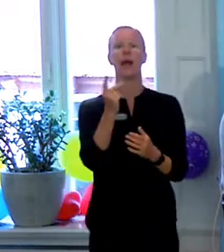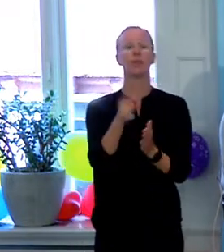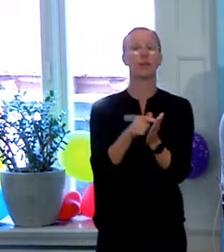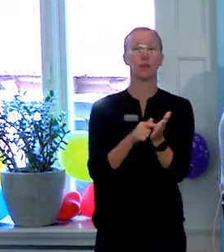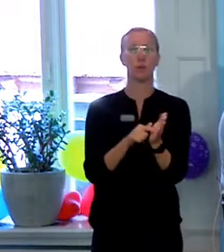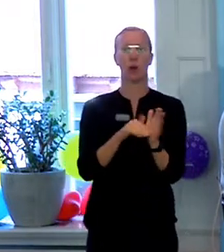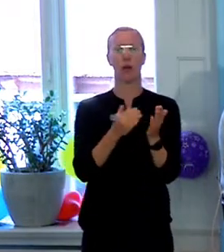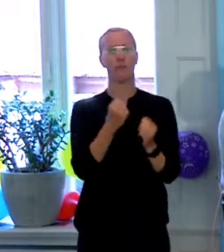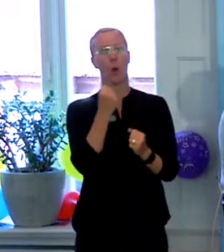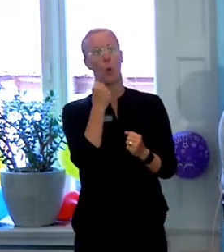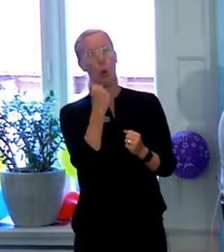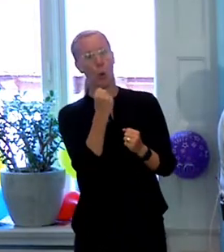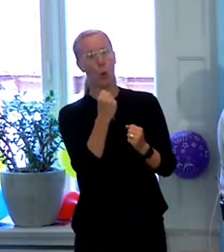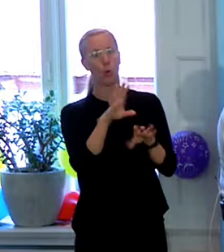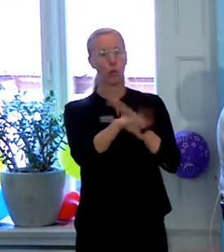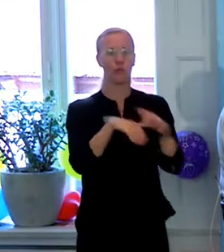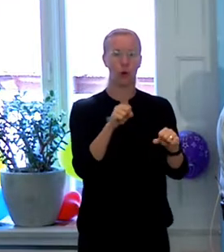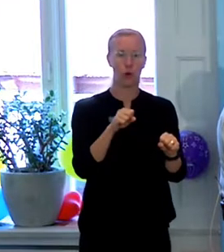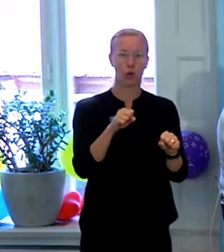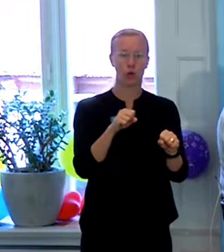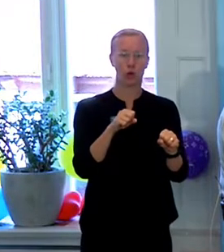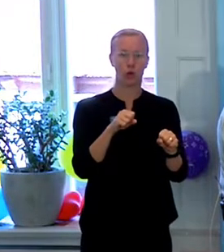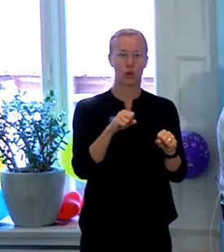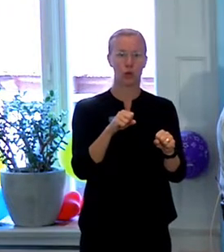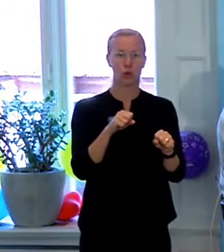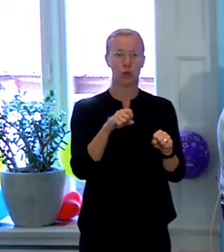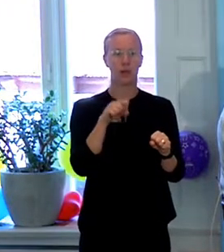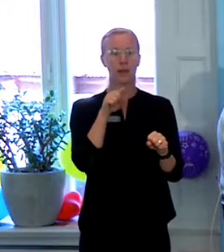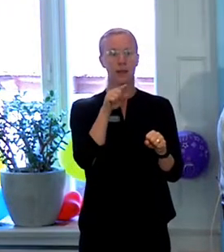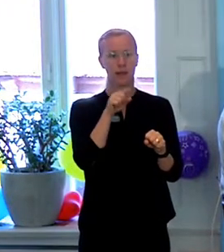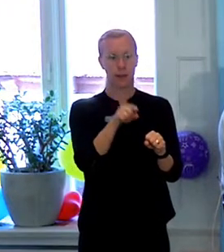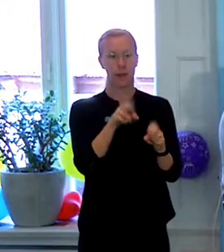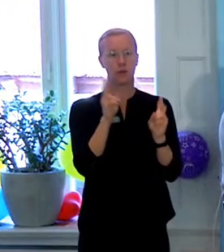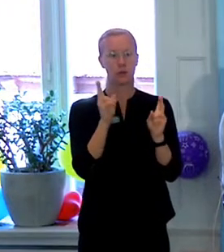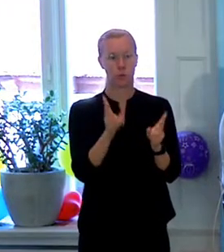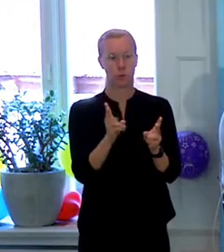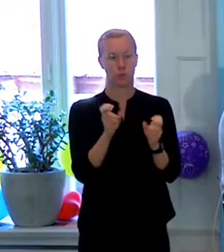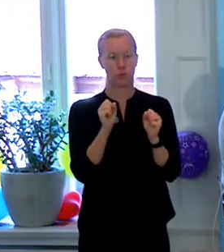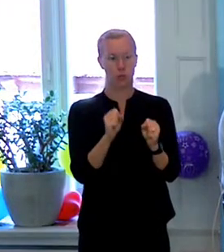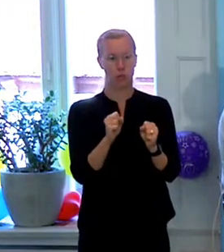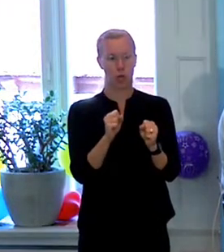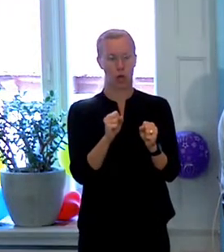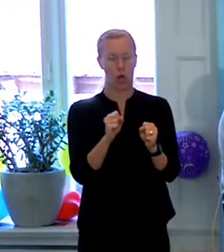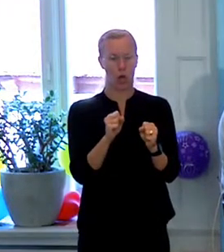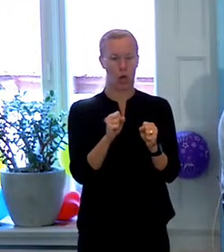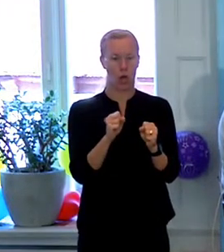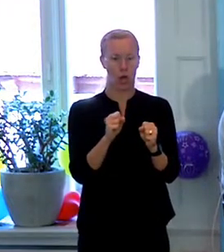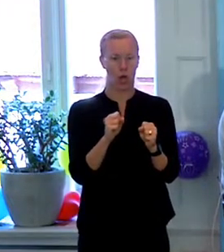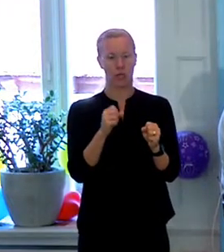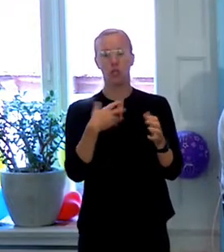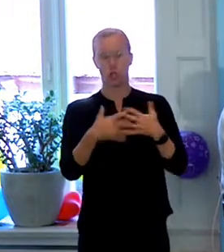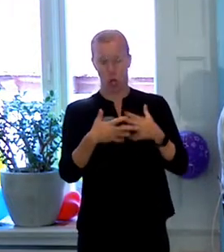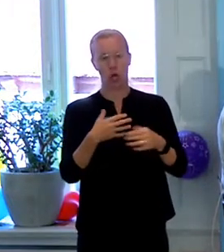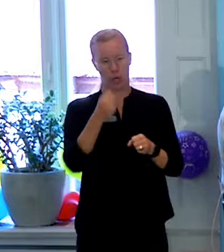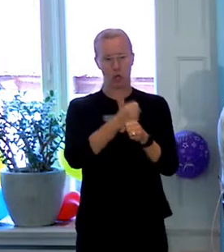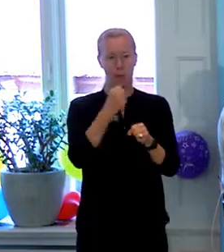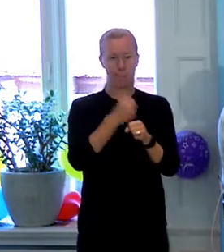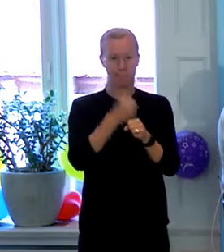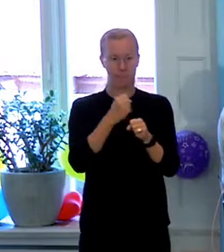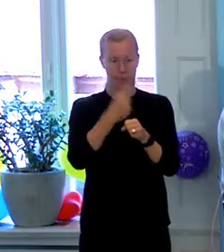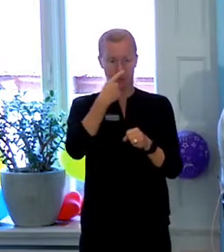sorts hot och våld. Nämligen det som de som ska uträtta arbetet utsätts för. Ja. Mm, ja.